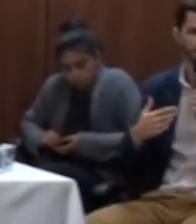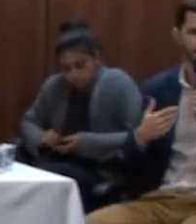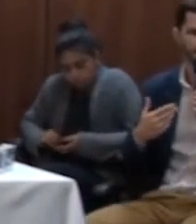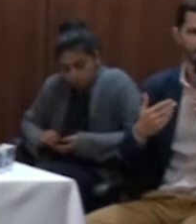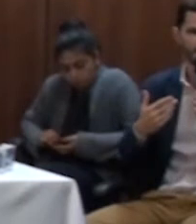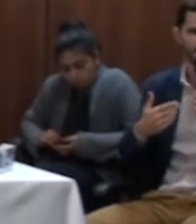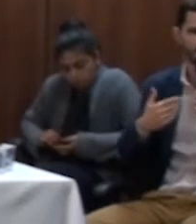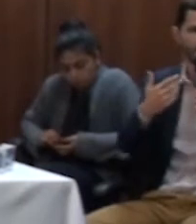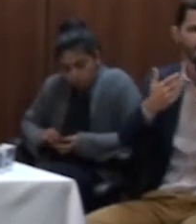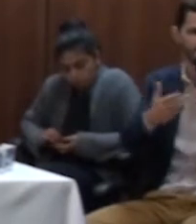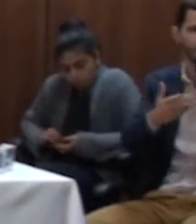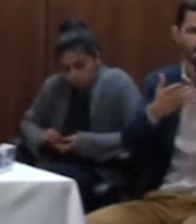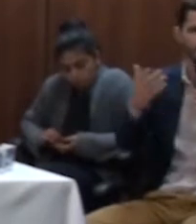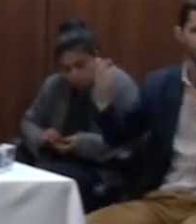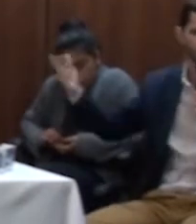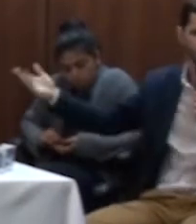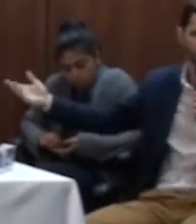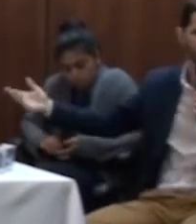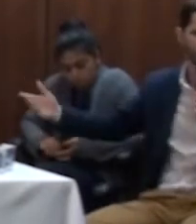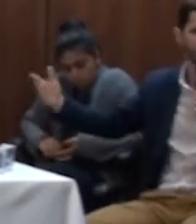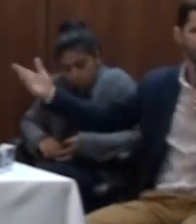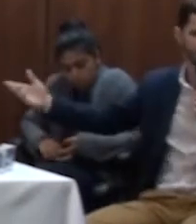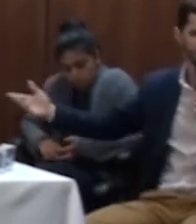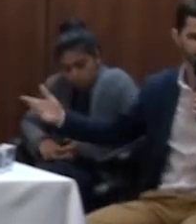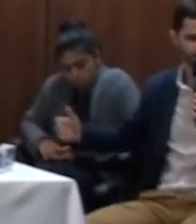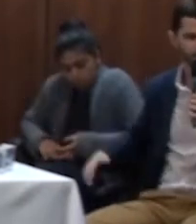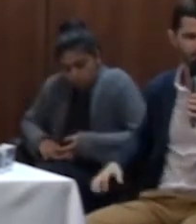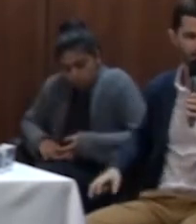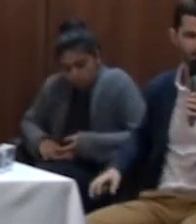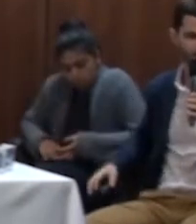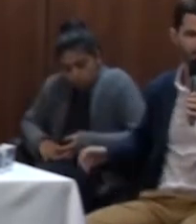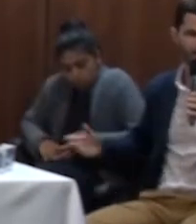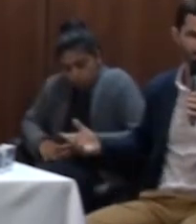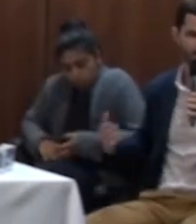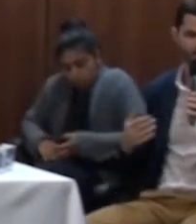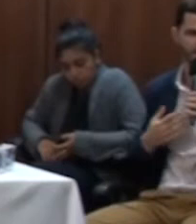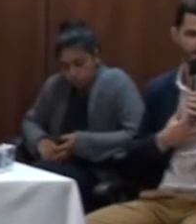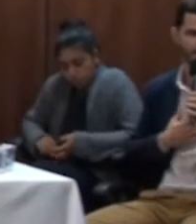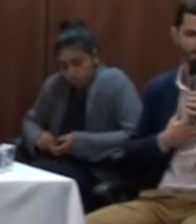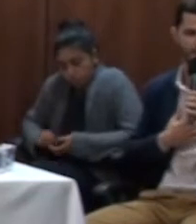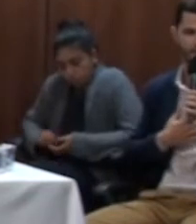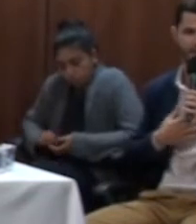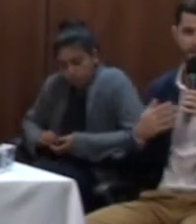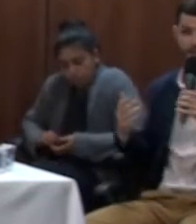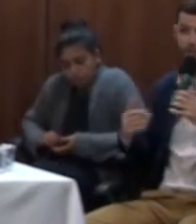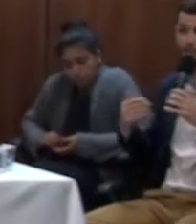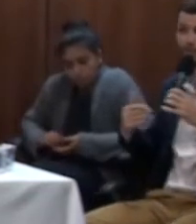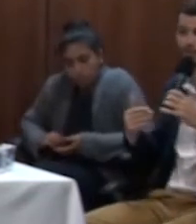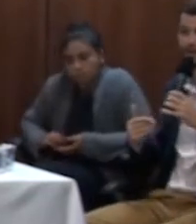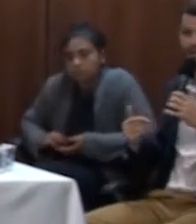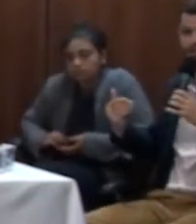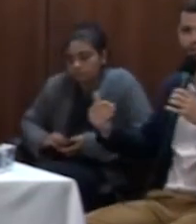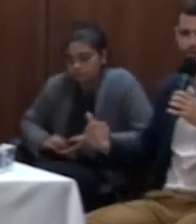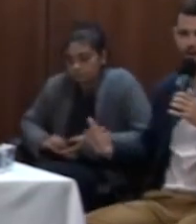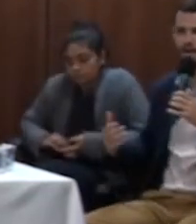mesmas dificuldades e experiências que os nossos relatantes colocaram aqui nas experiências individuais deles. Então, como a gente